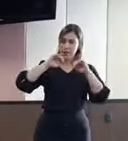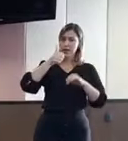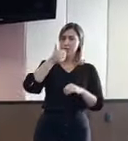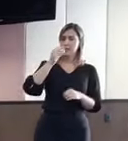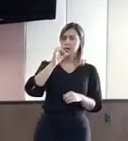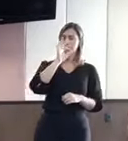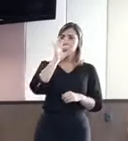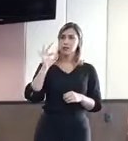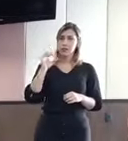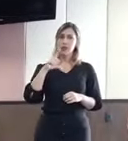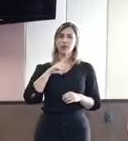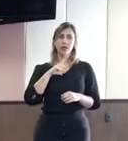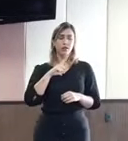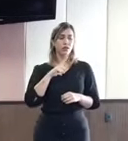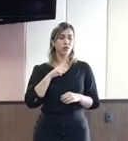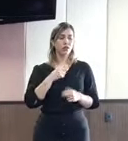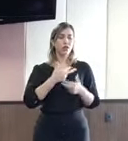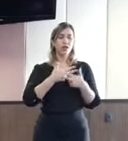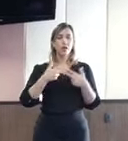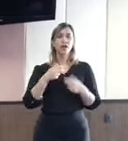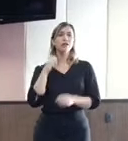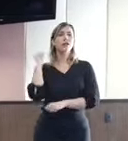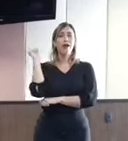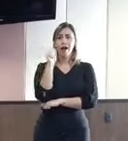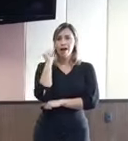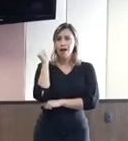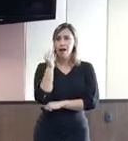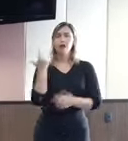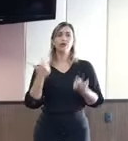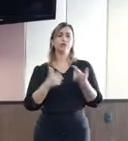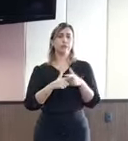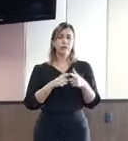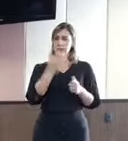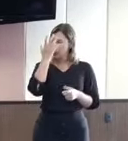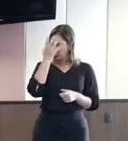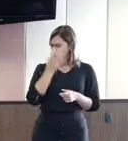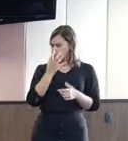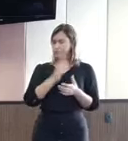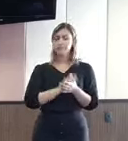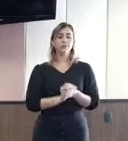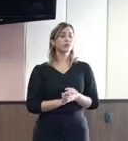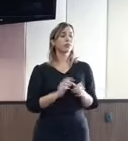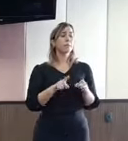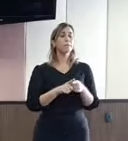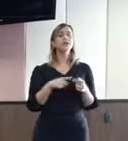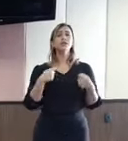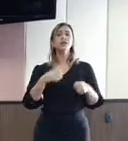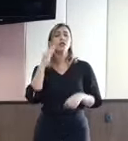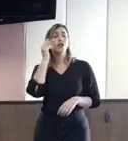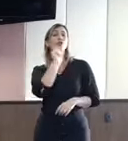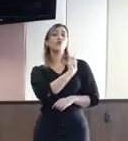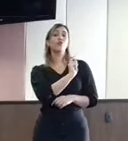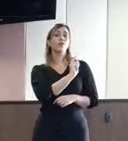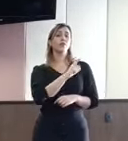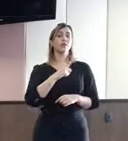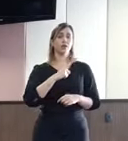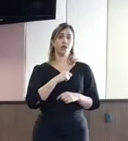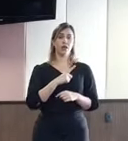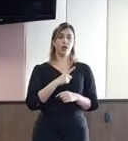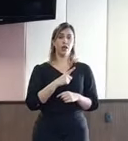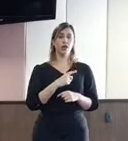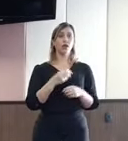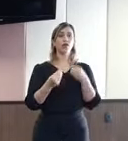evoluíram para uma complicação maior de evolução ruim da doença. Mas a gente tem que entender o seguinte, nós temos um